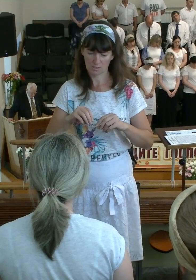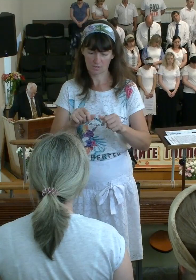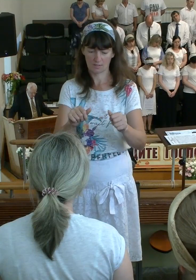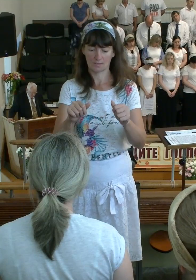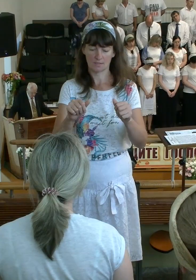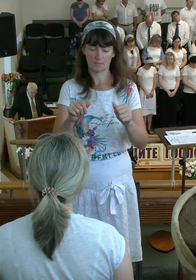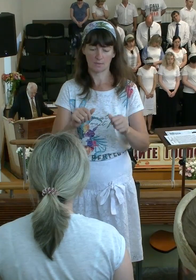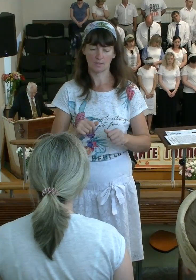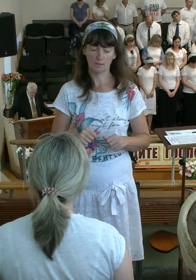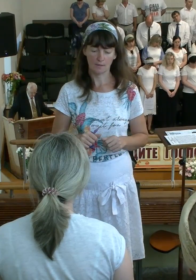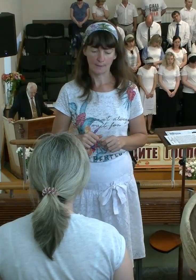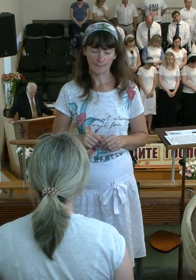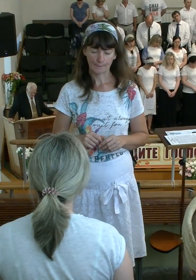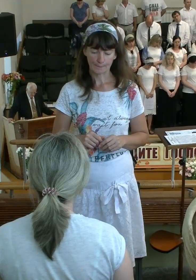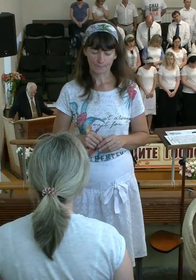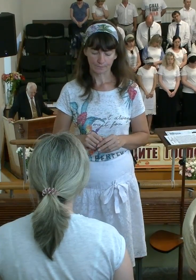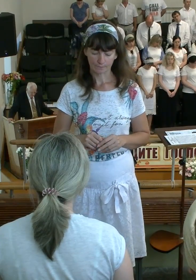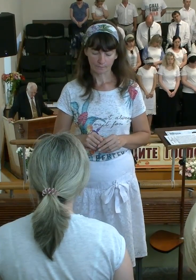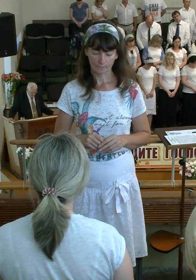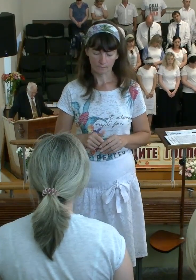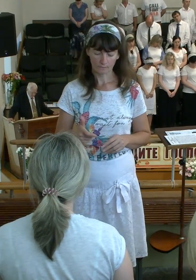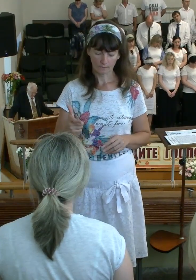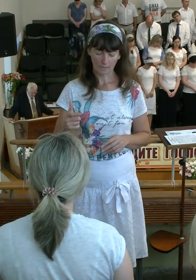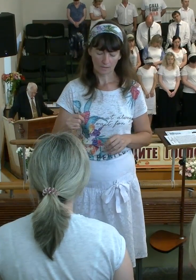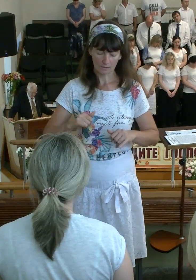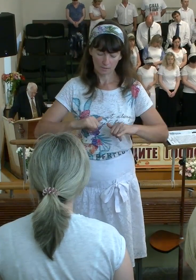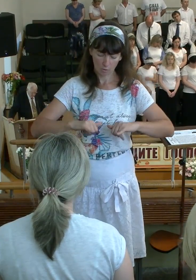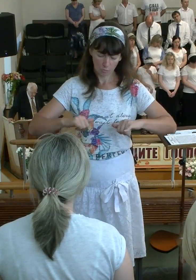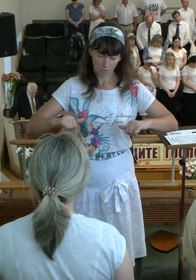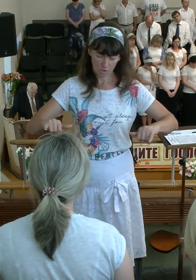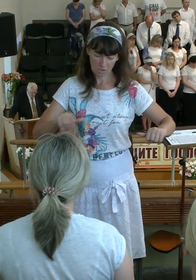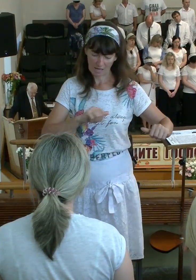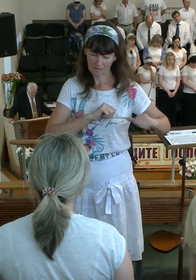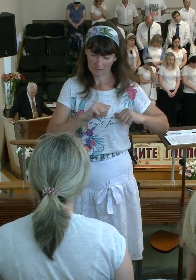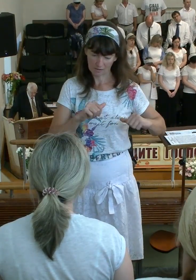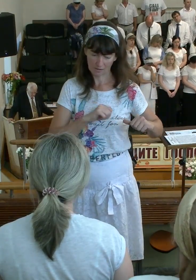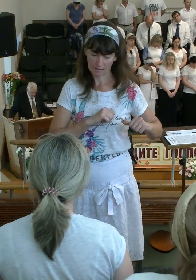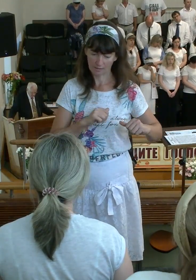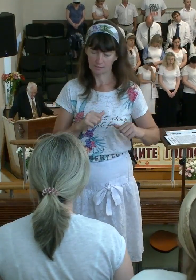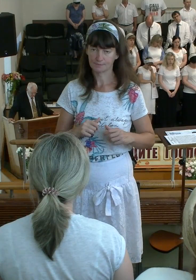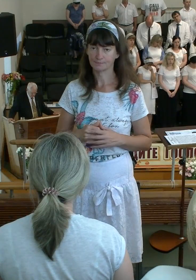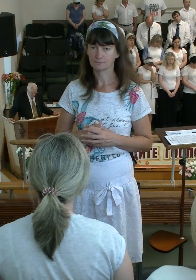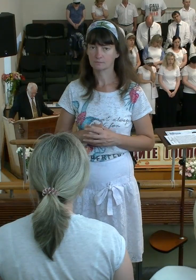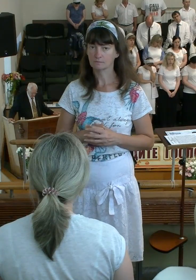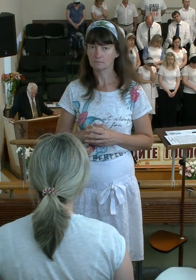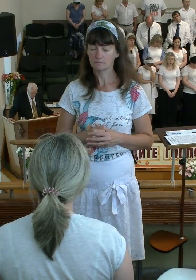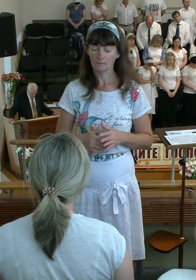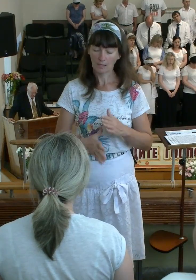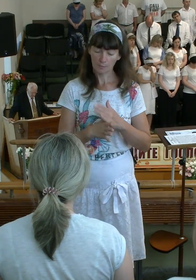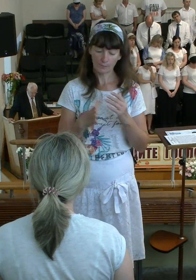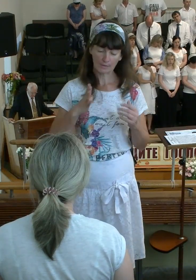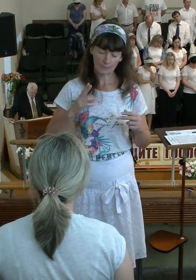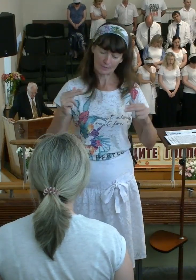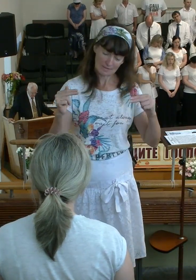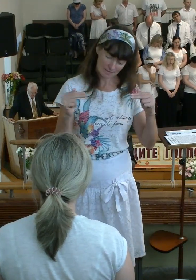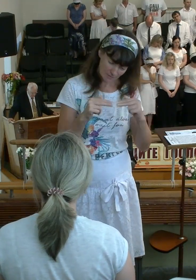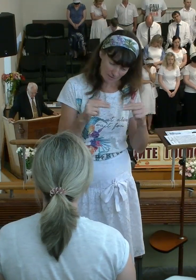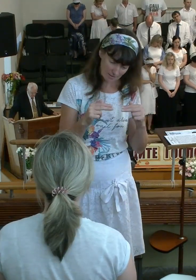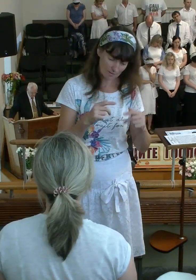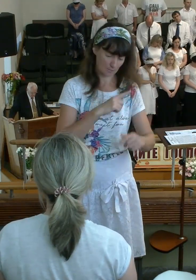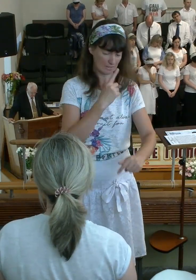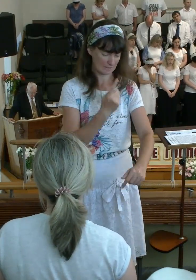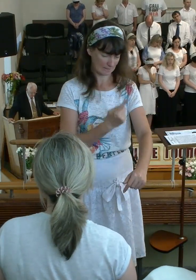где все больше и больше угрожают этому имени. Помоги нам быть свидетелями